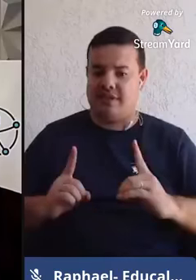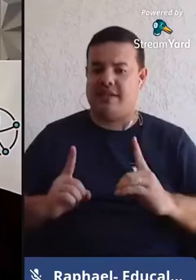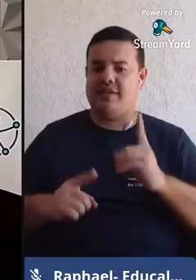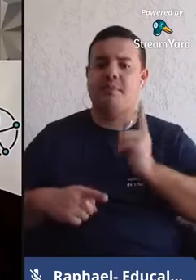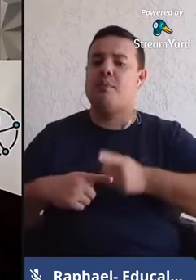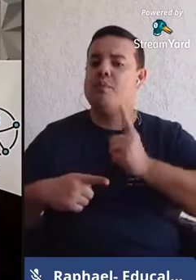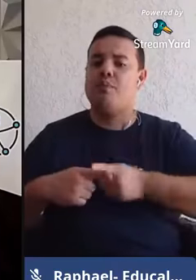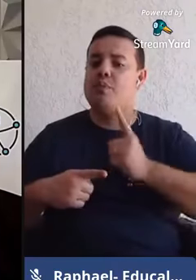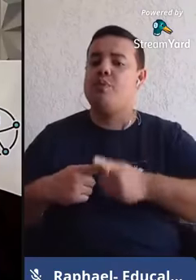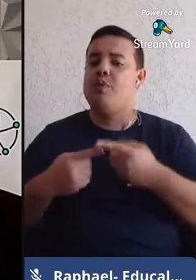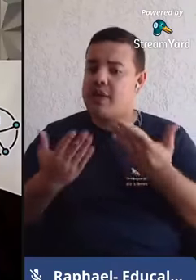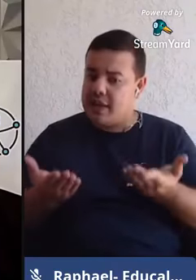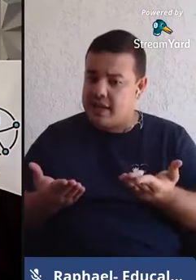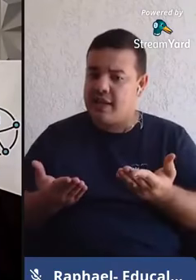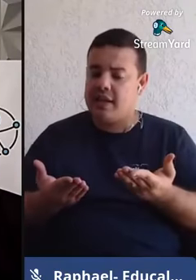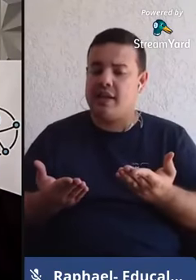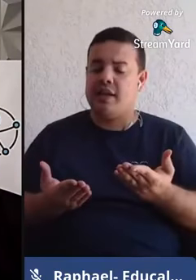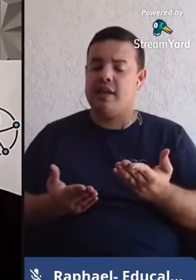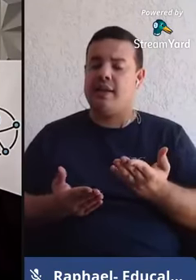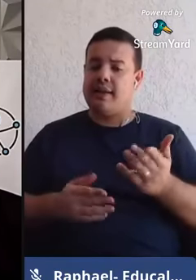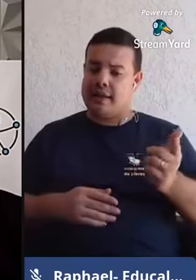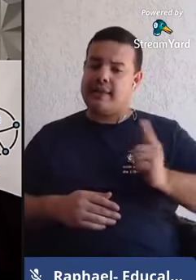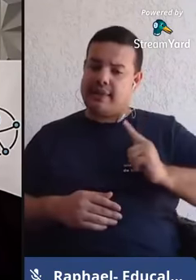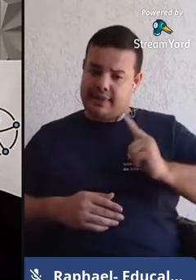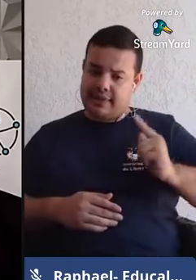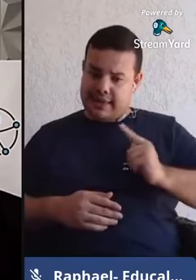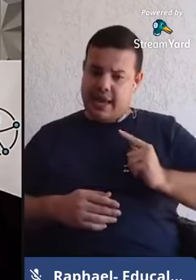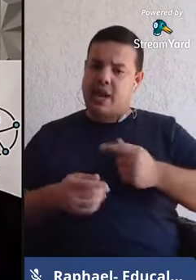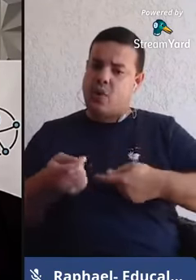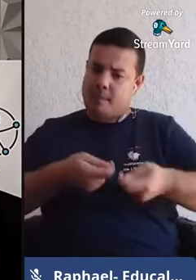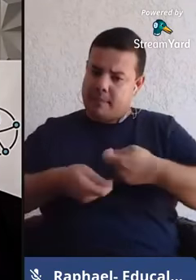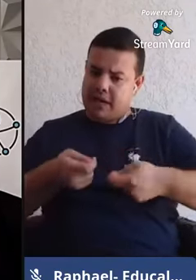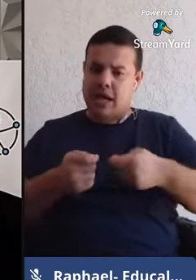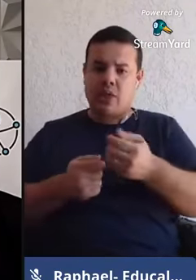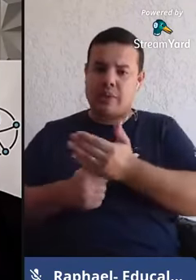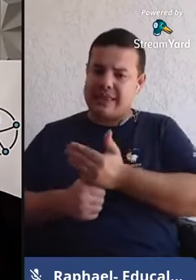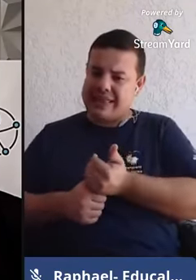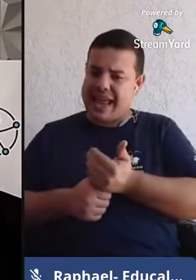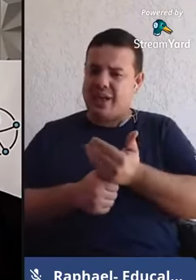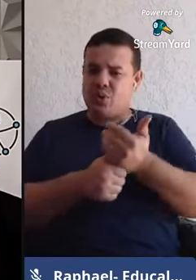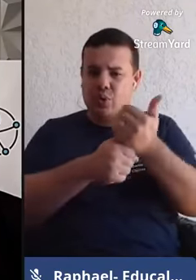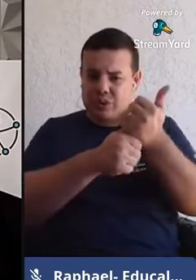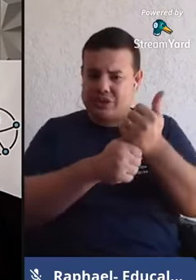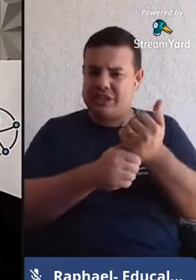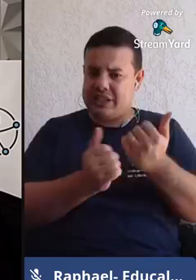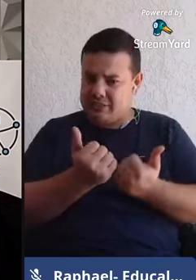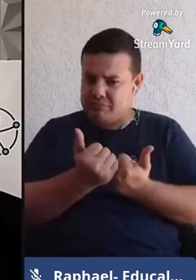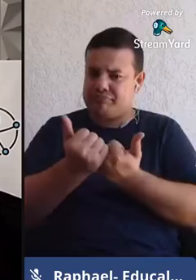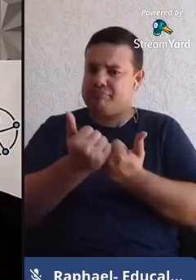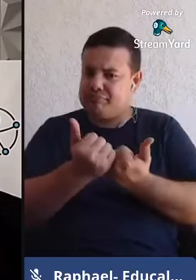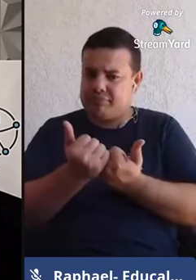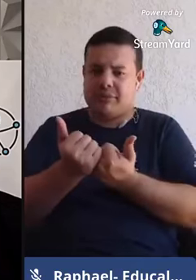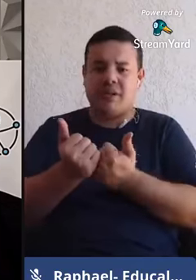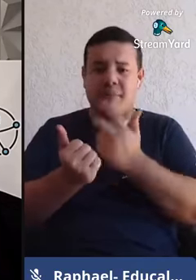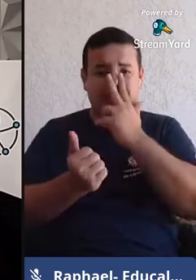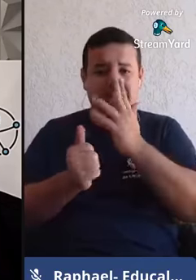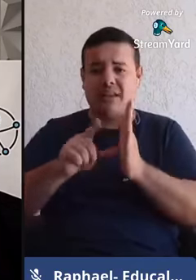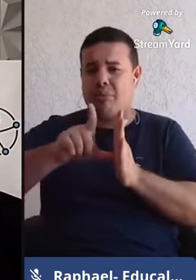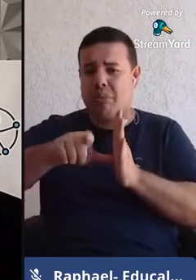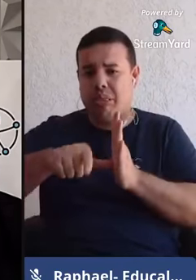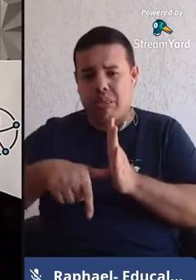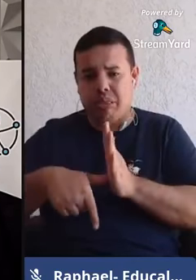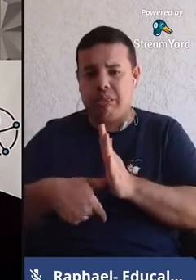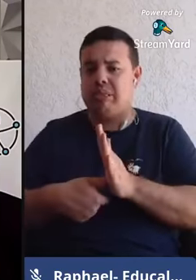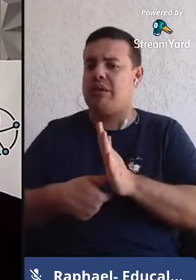que, Rodrigo, que nós temos um mercado de tecnologia assistiva tão defasado dos